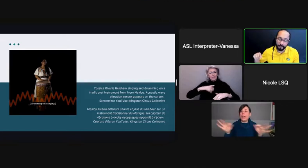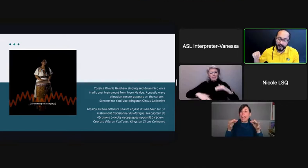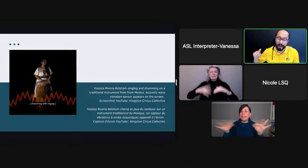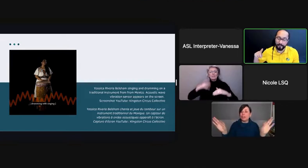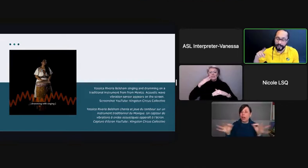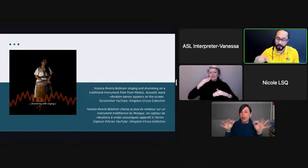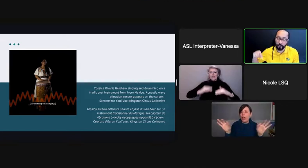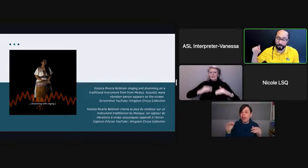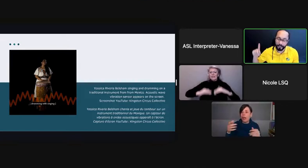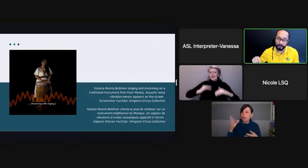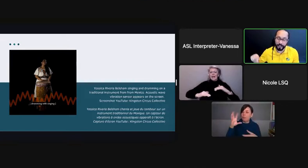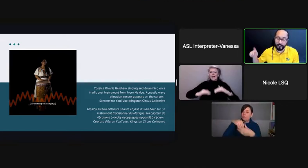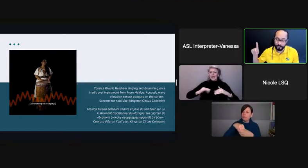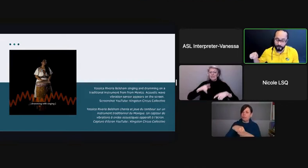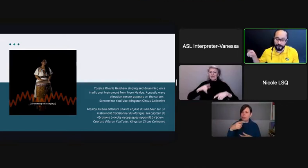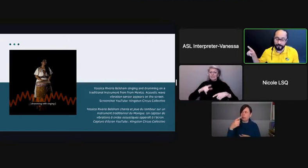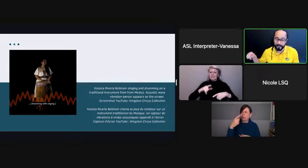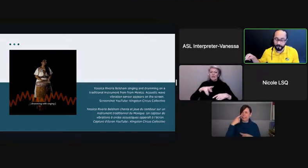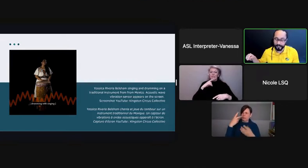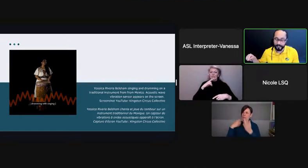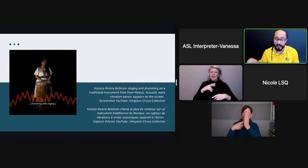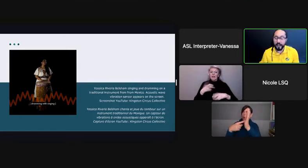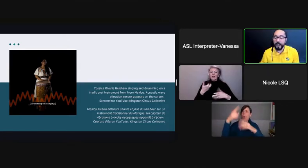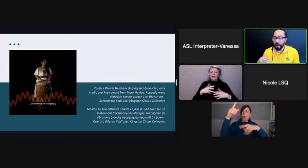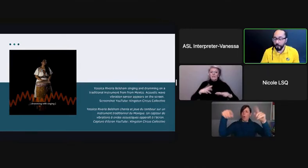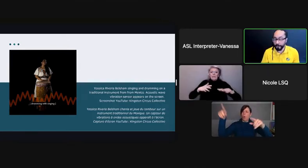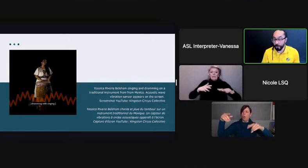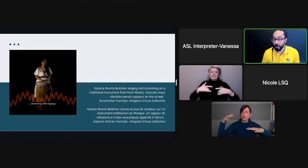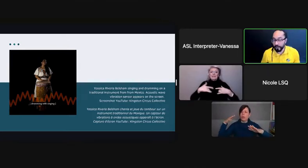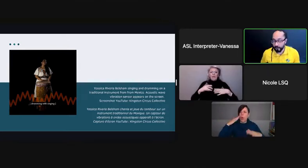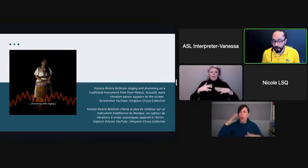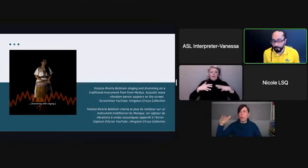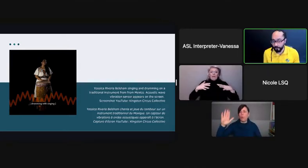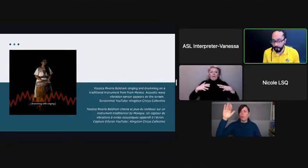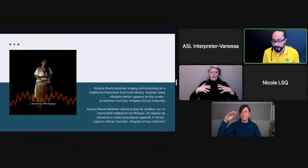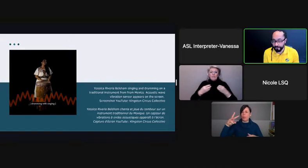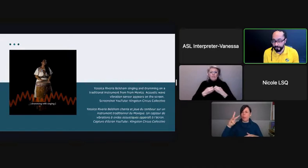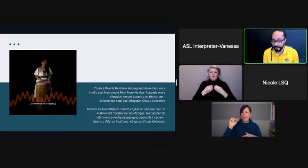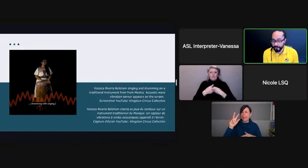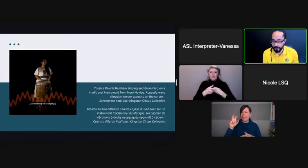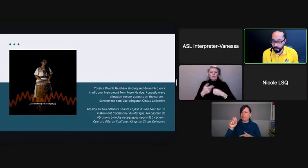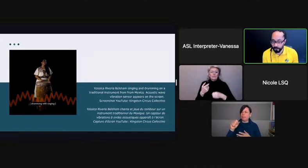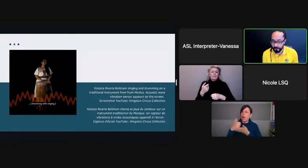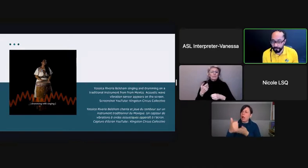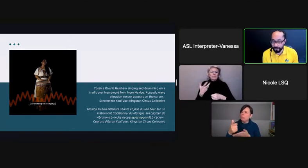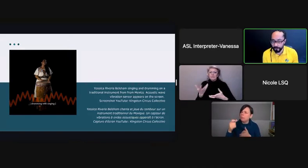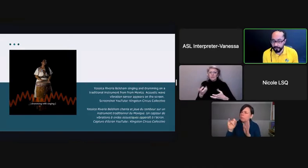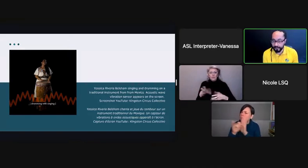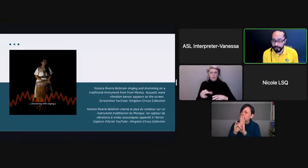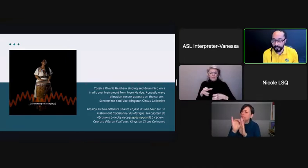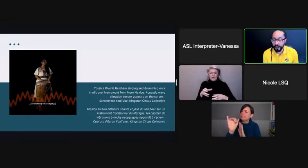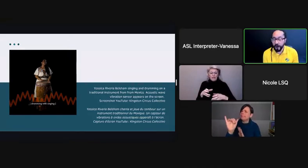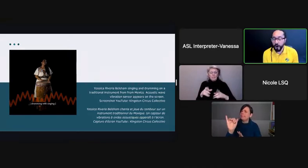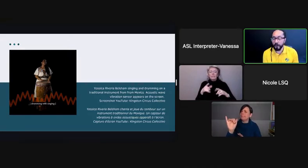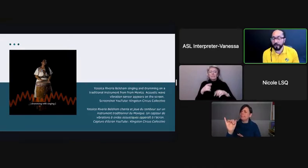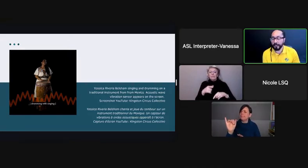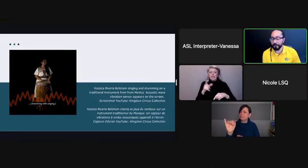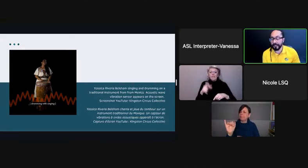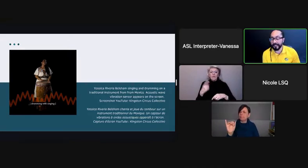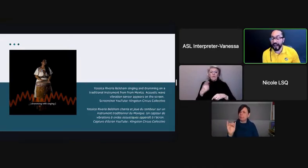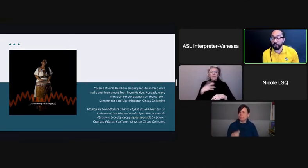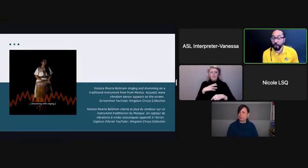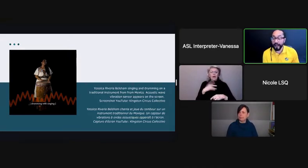tambour est un instrument qui vibre. Et ce qu'on fait, c'est d'avoir un élément